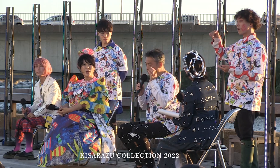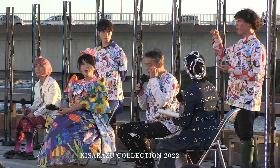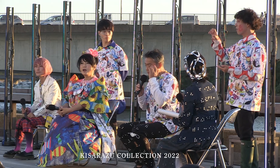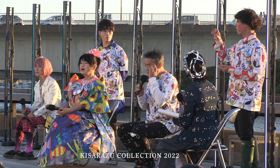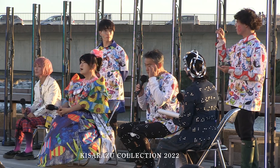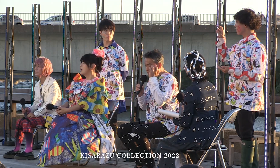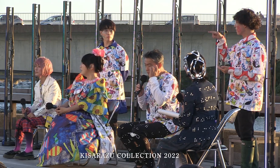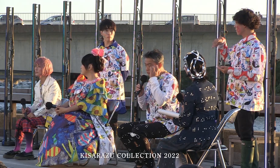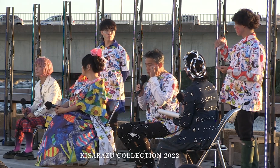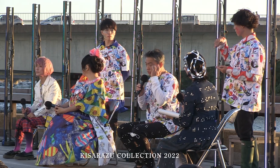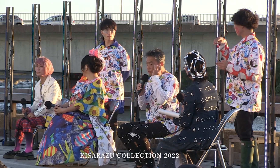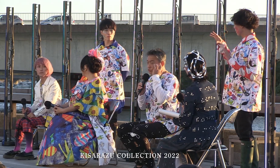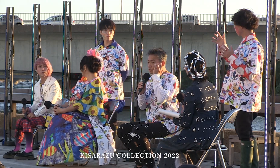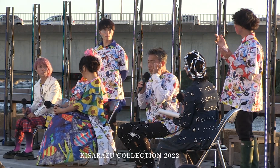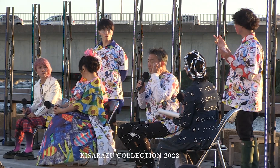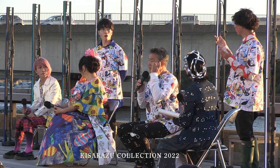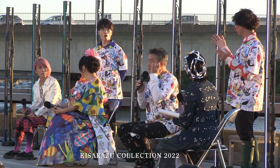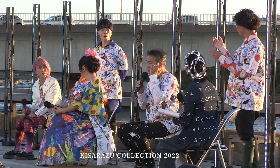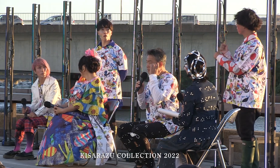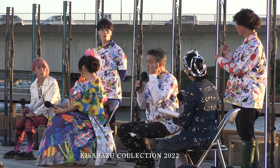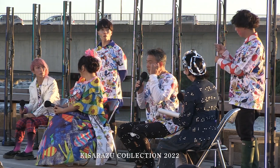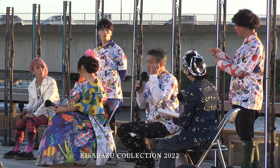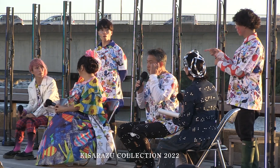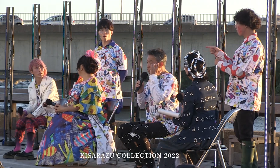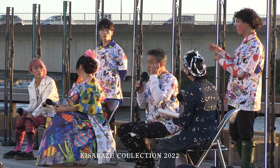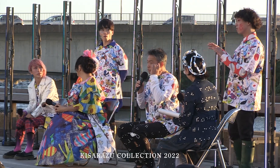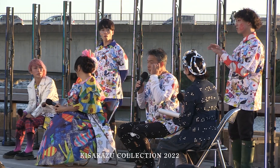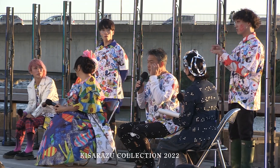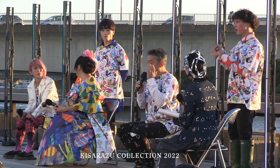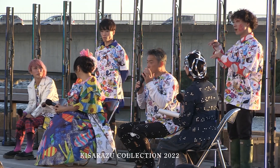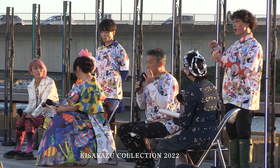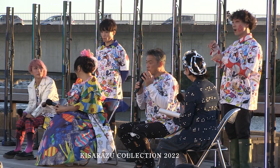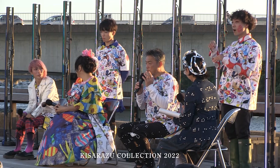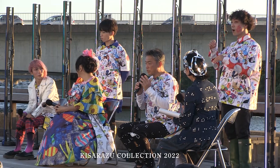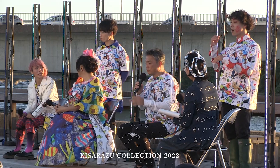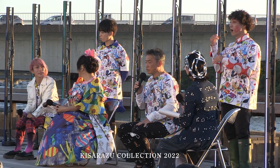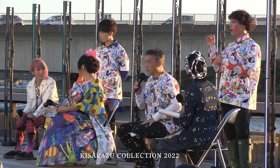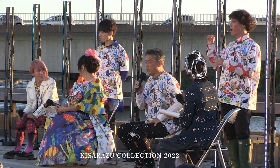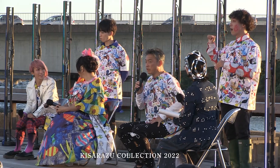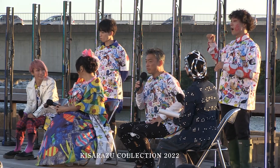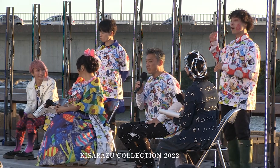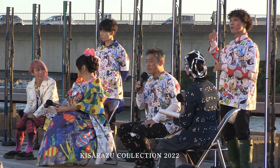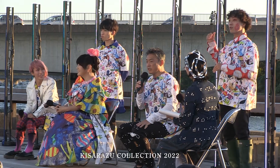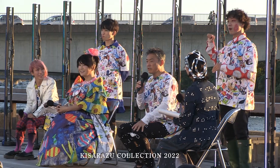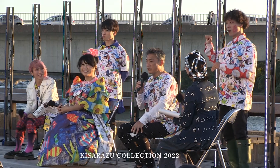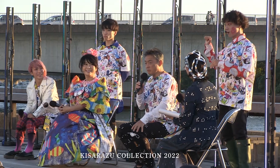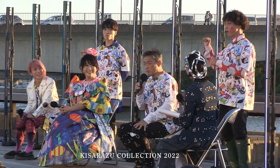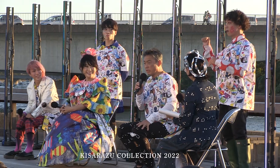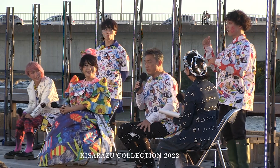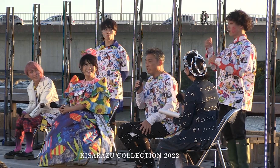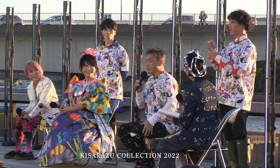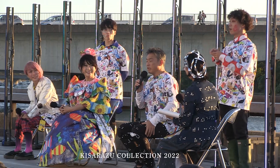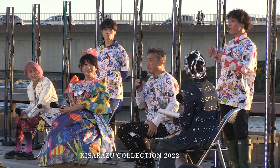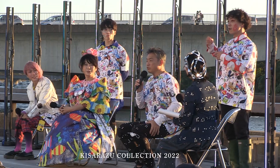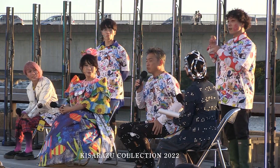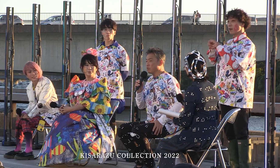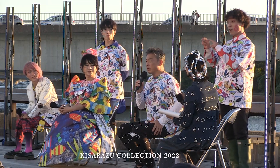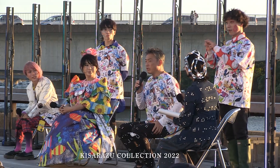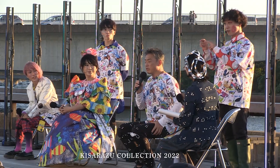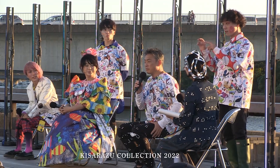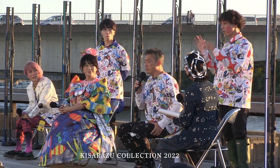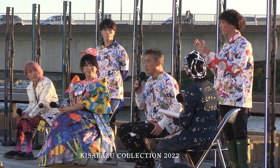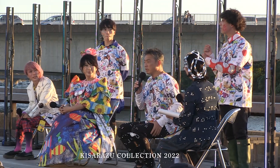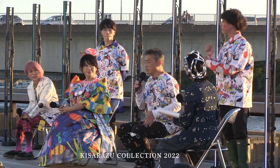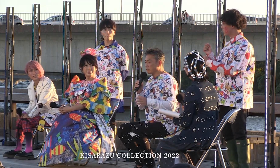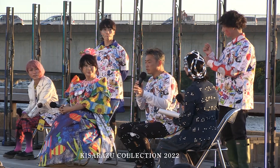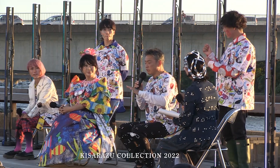今年アクアラインが開通して25年なんですね。ちょうどそれと同じくしてカーフェリーがなくなりました、そこ